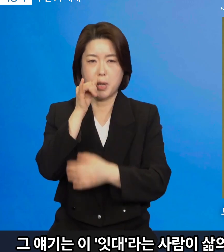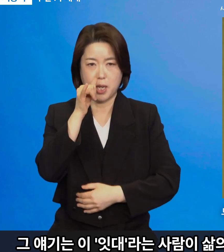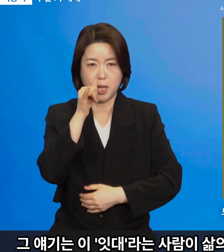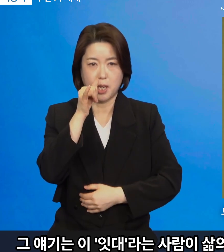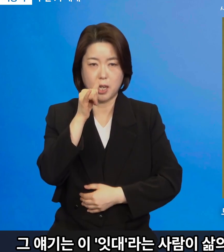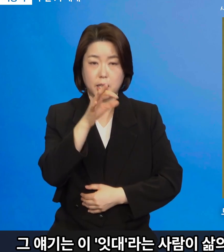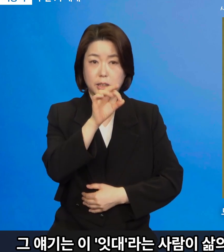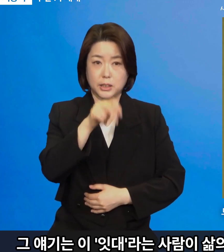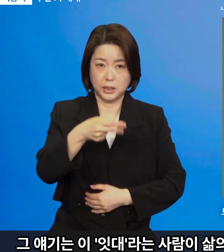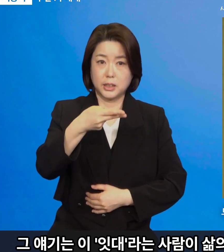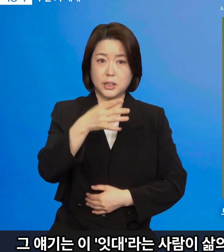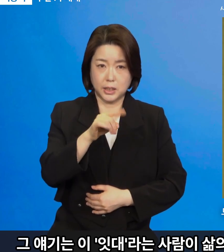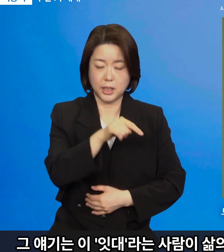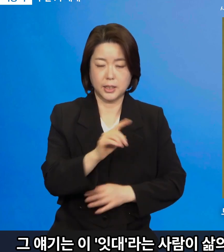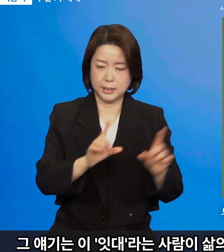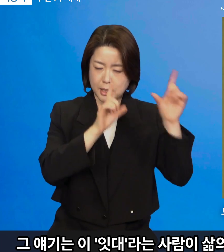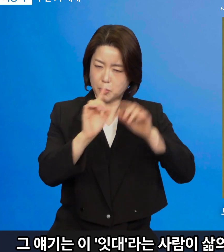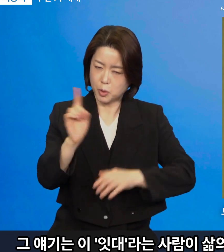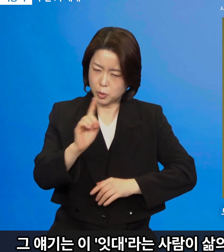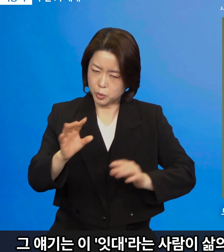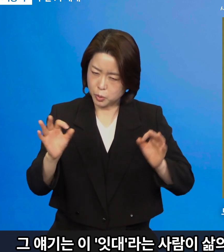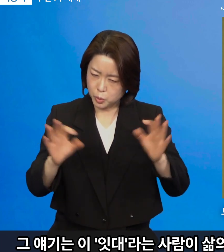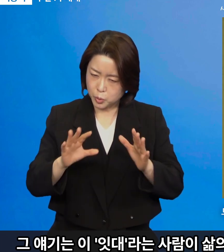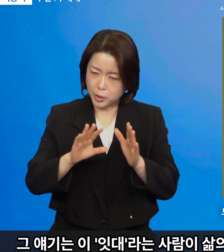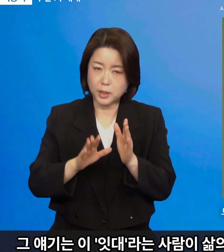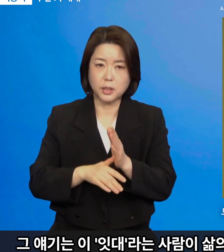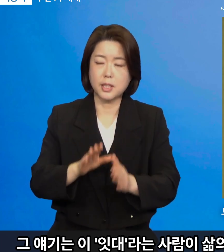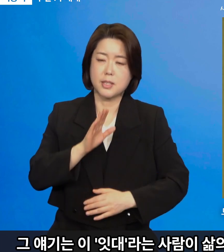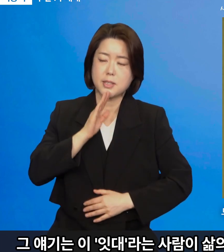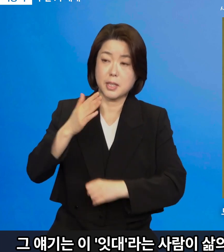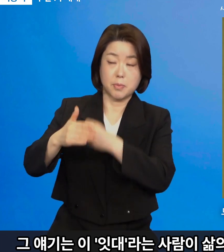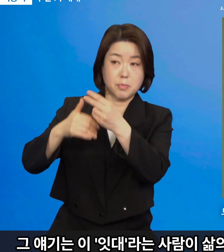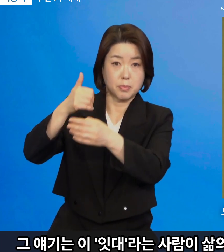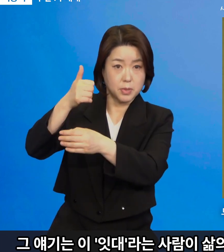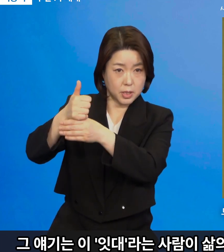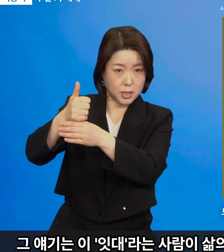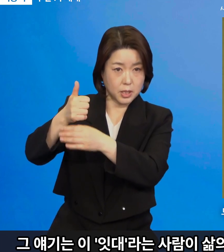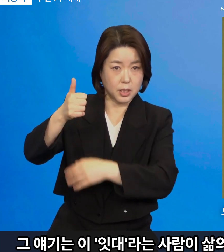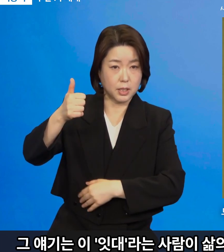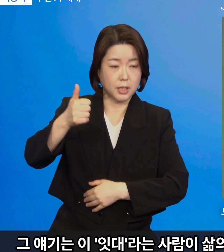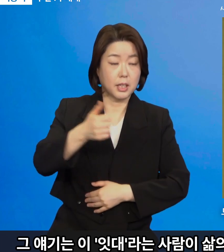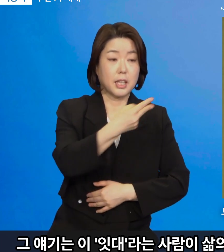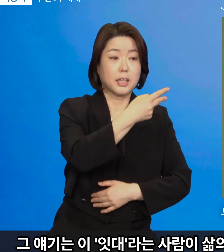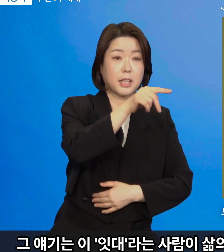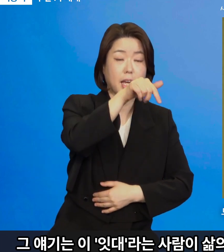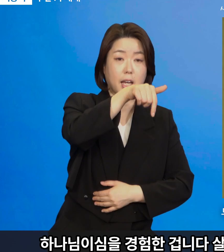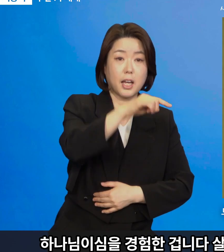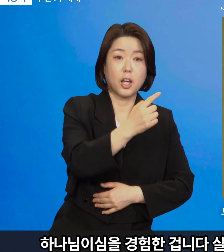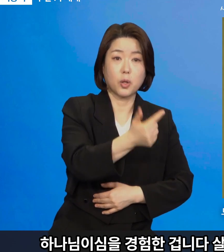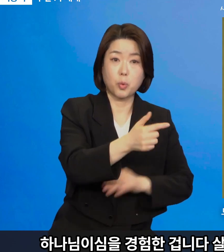이때라는 사람이 삶의 어느 순간에 참신이 다곤이 아니고